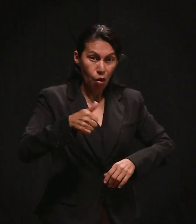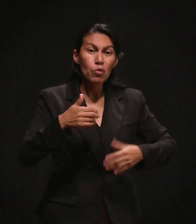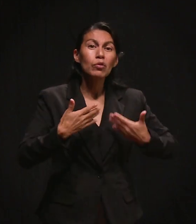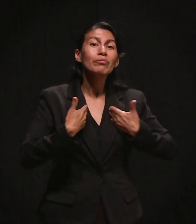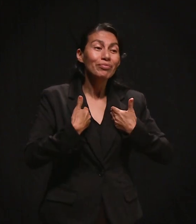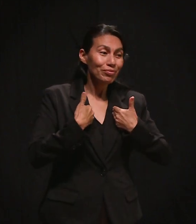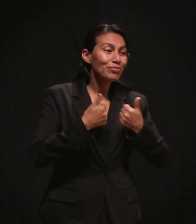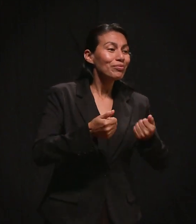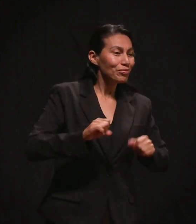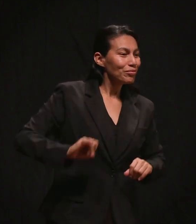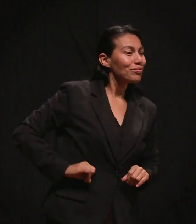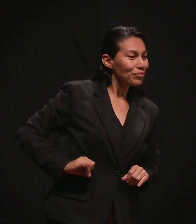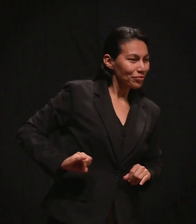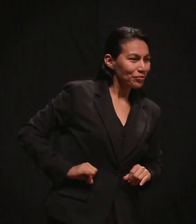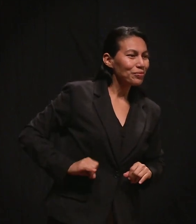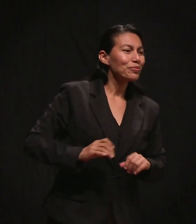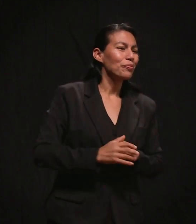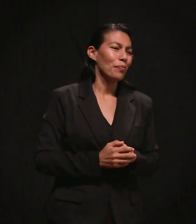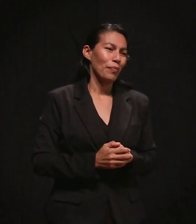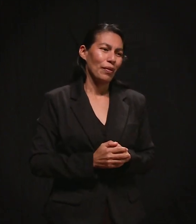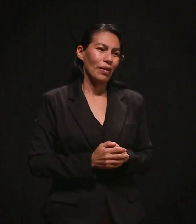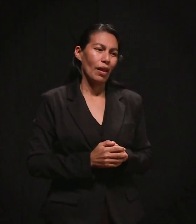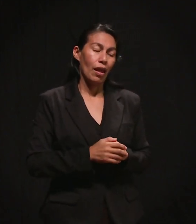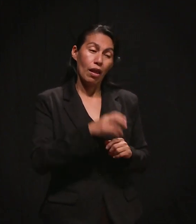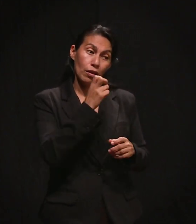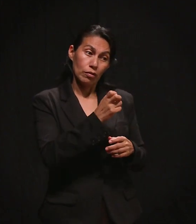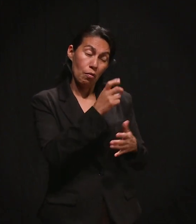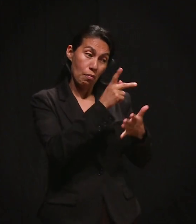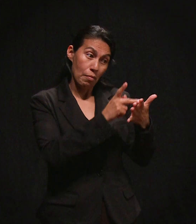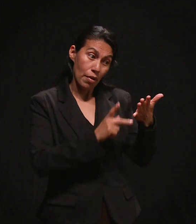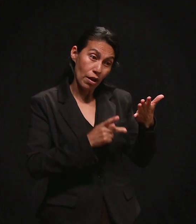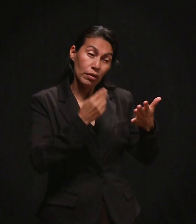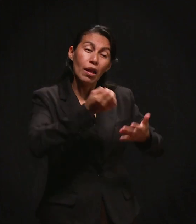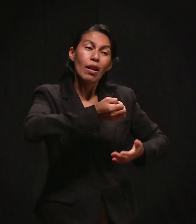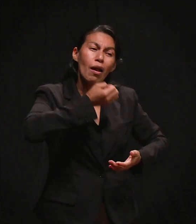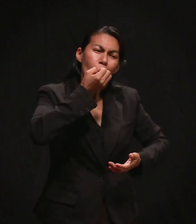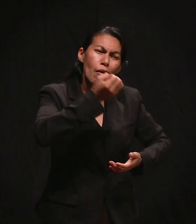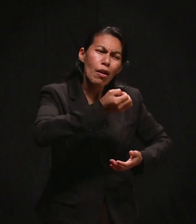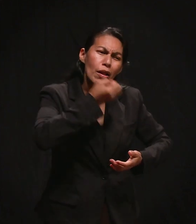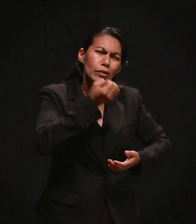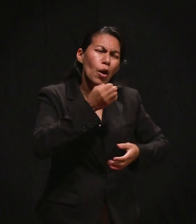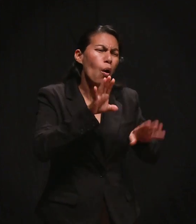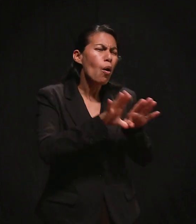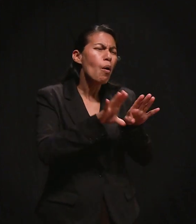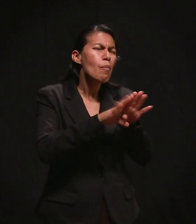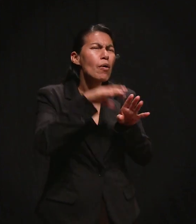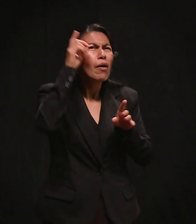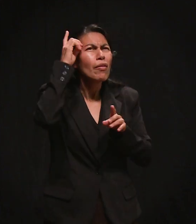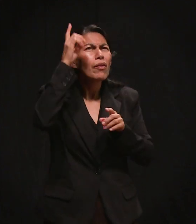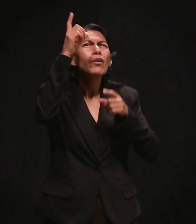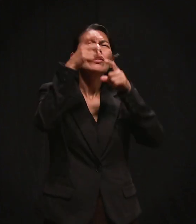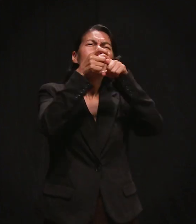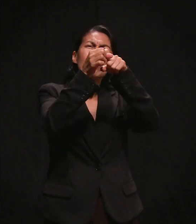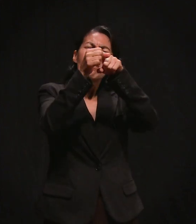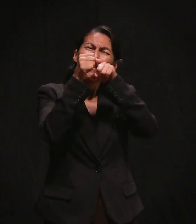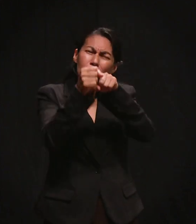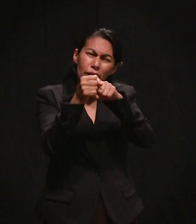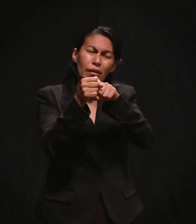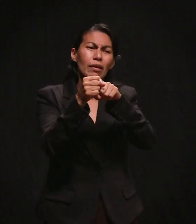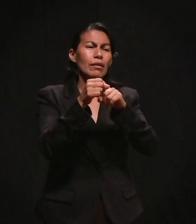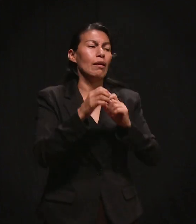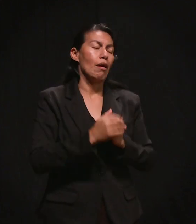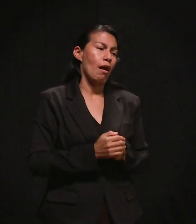de la oración, como parte de la oración, la expresión de dependencia de Dios, el ayuno.